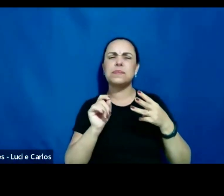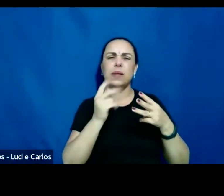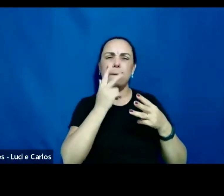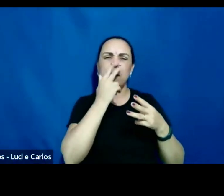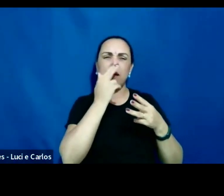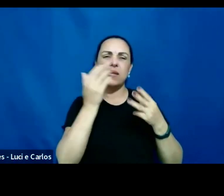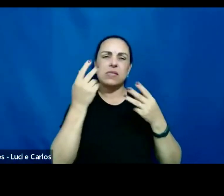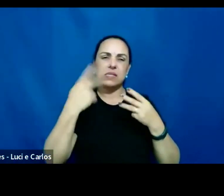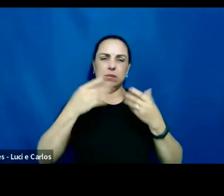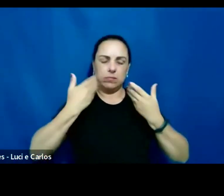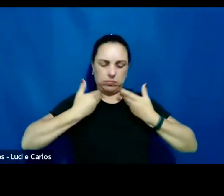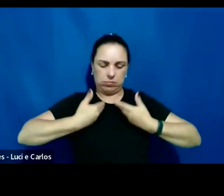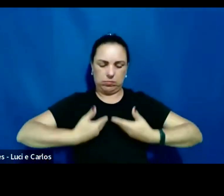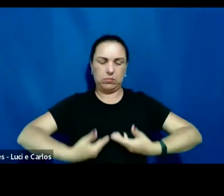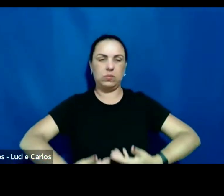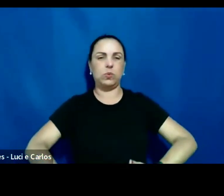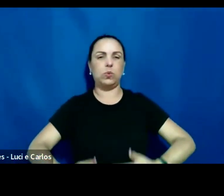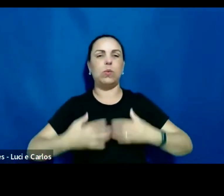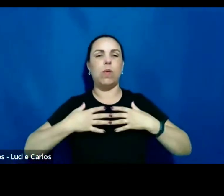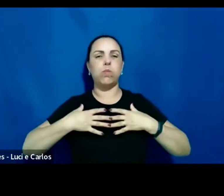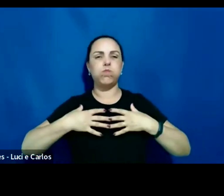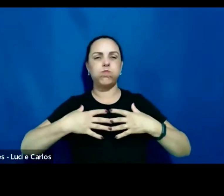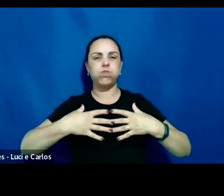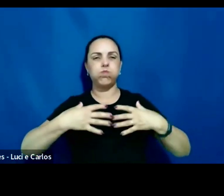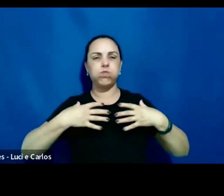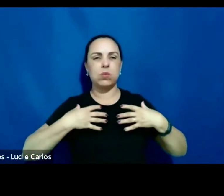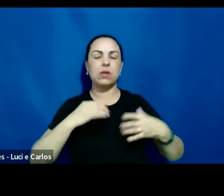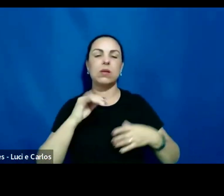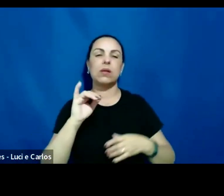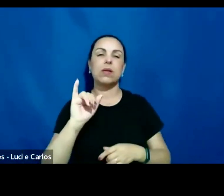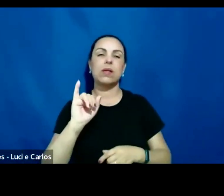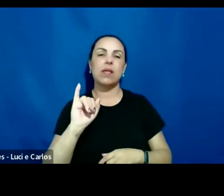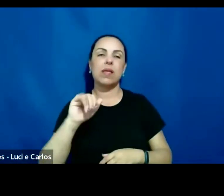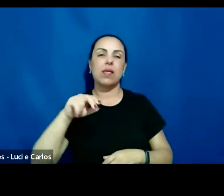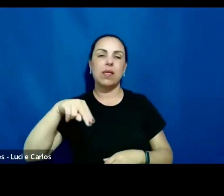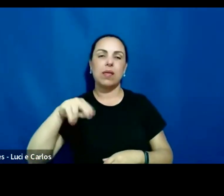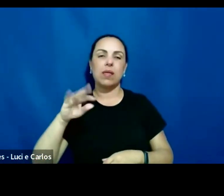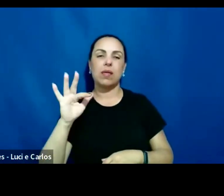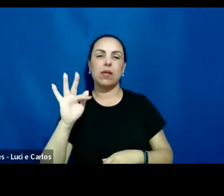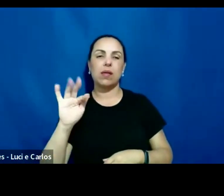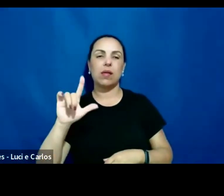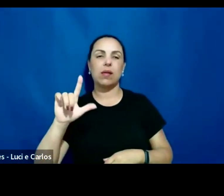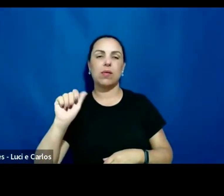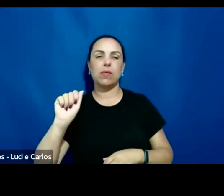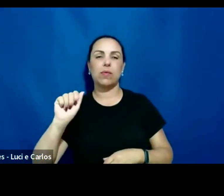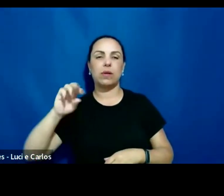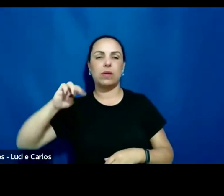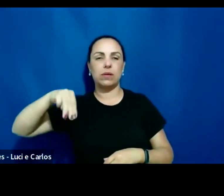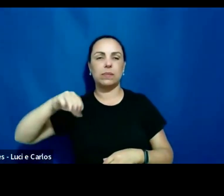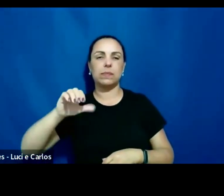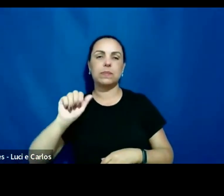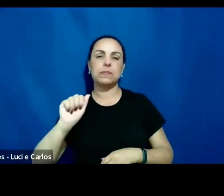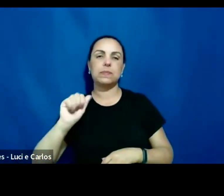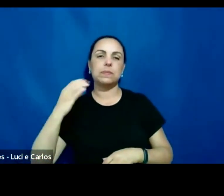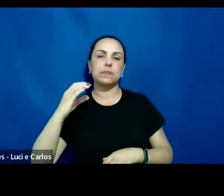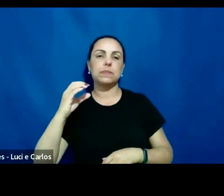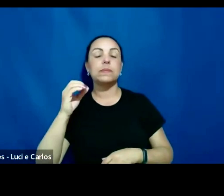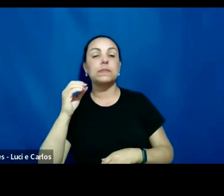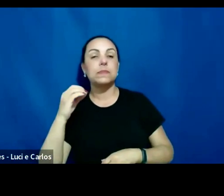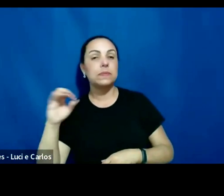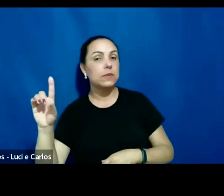inflamação crônica, Mike? Quando você pede vários exames, você diagnostica isso em vários exames.